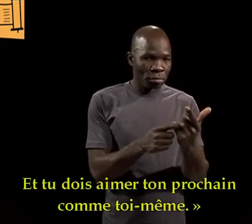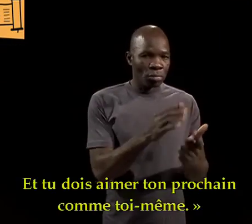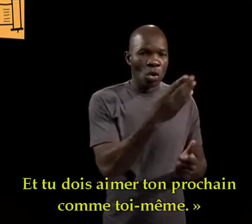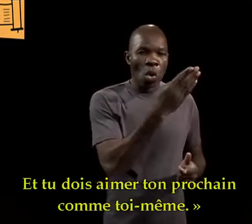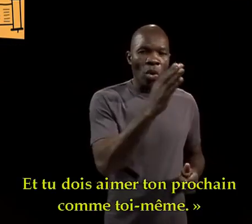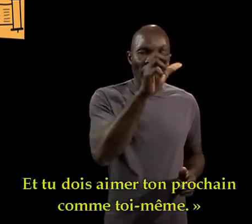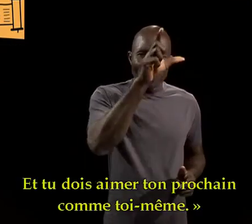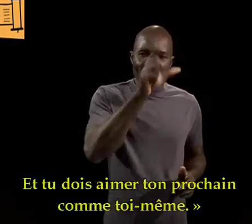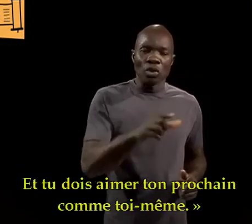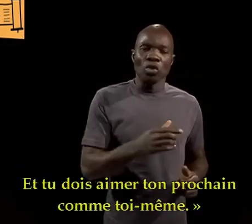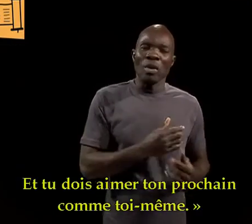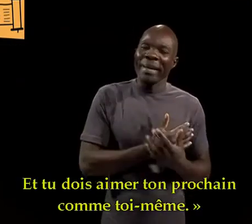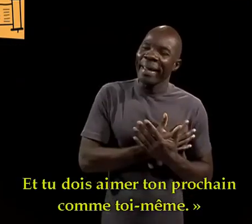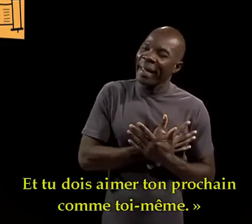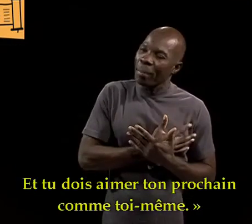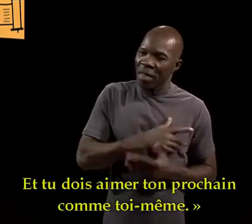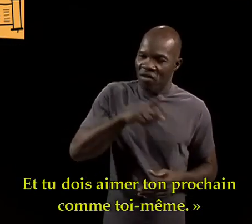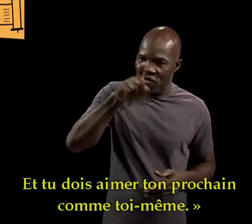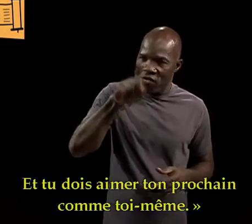Et tu dois aimer ton prochain comme toi-même.